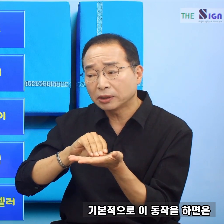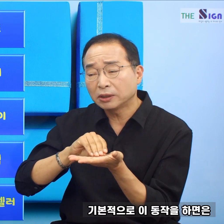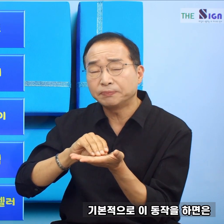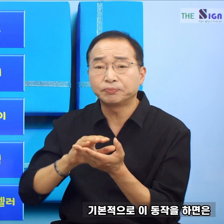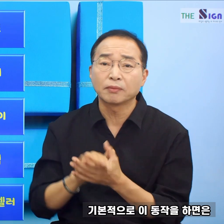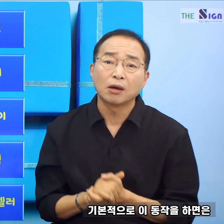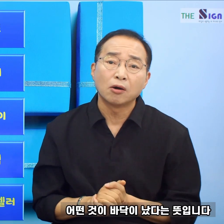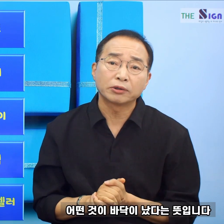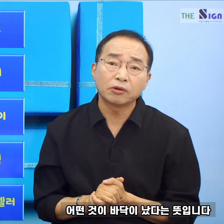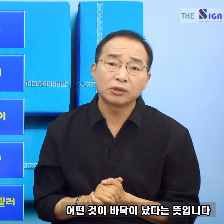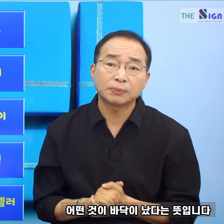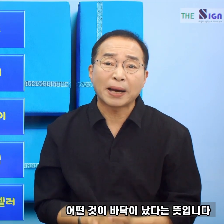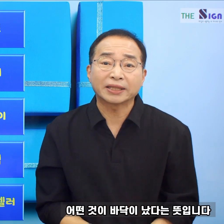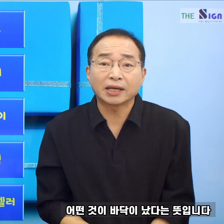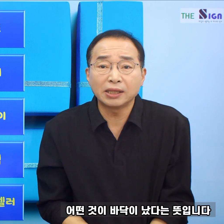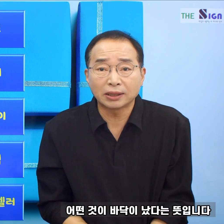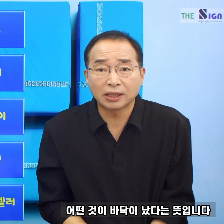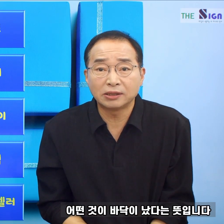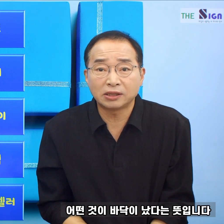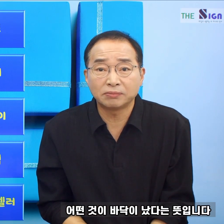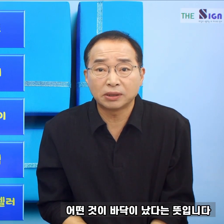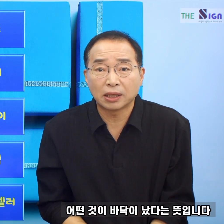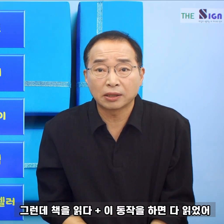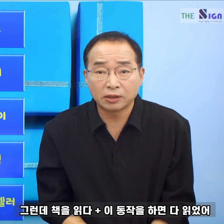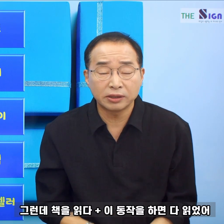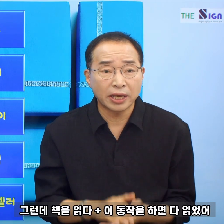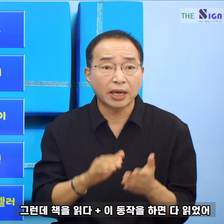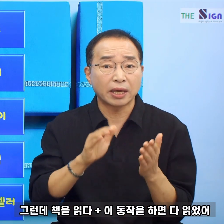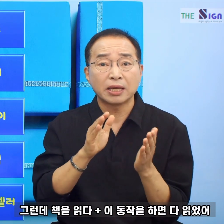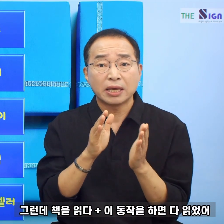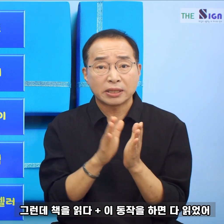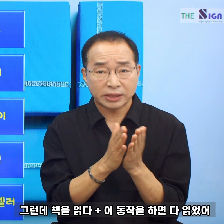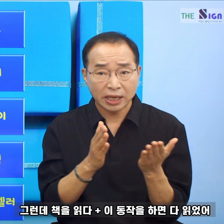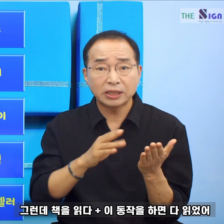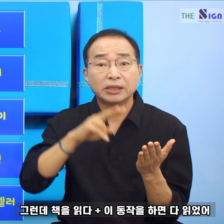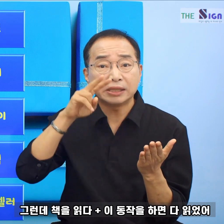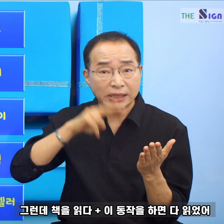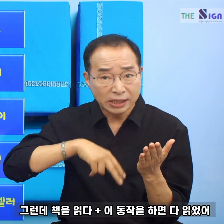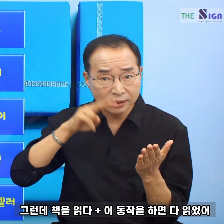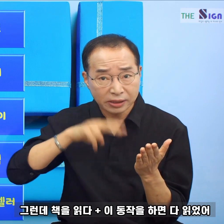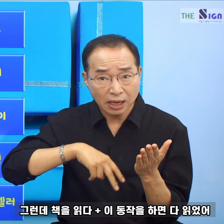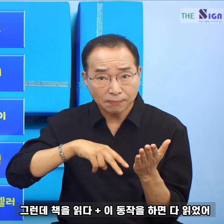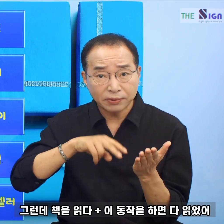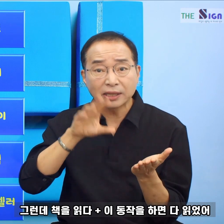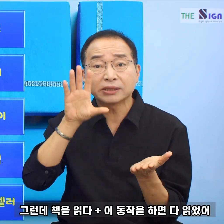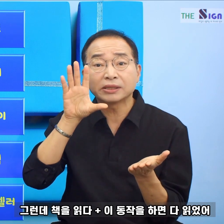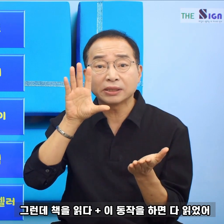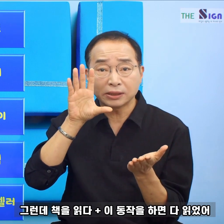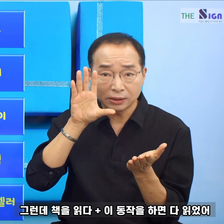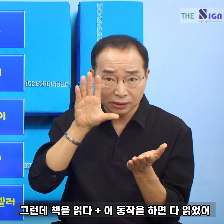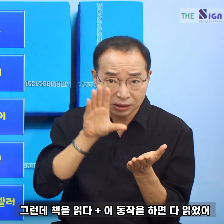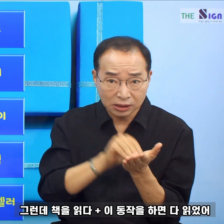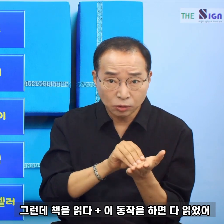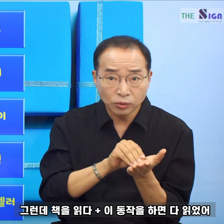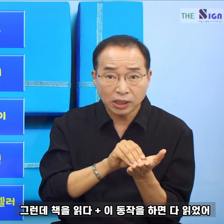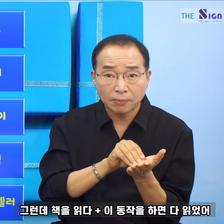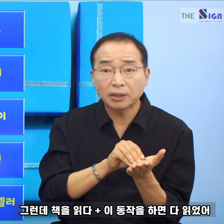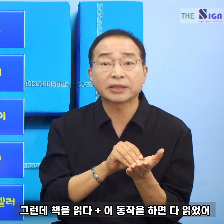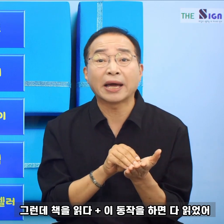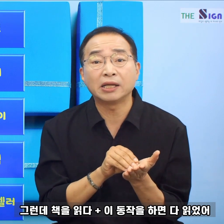하면은 어떤 것이 바닥이 났다는 뜻입니다. 그런데 책을 읽다 플러스 이 동작하면 다